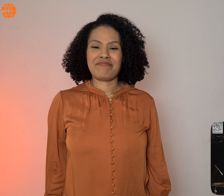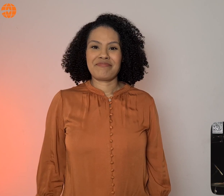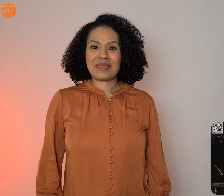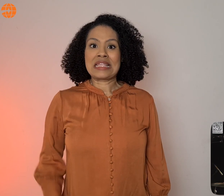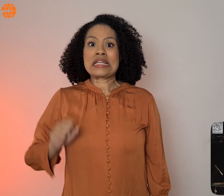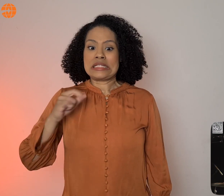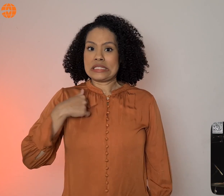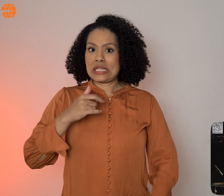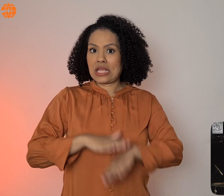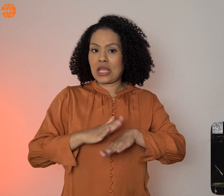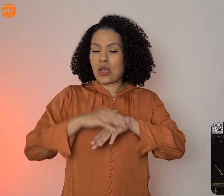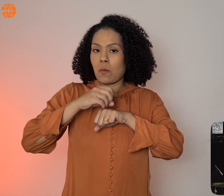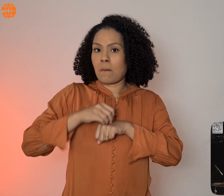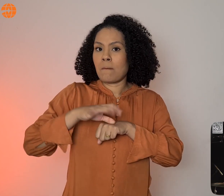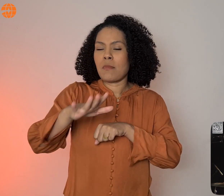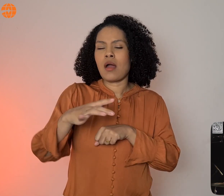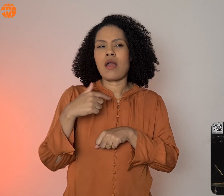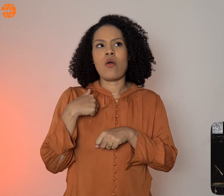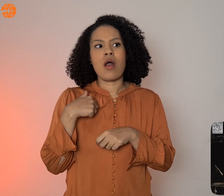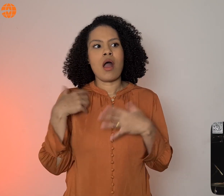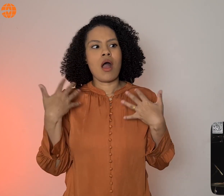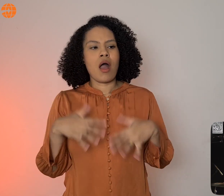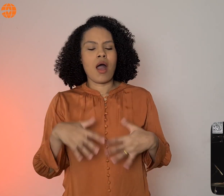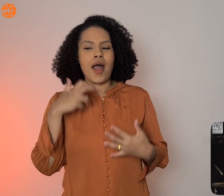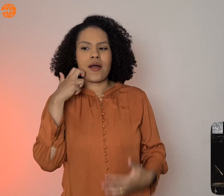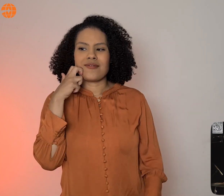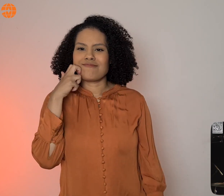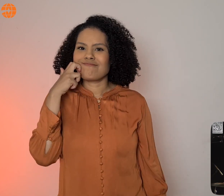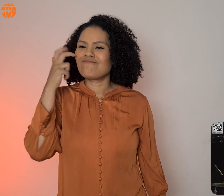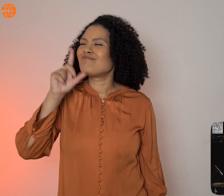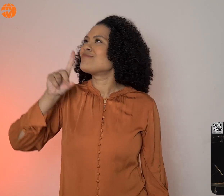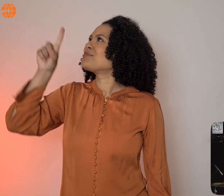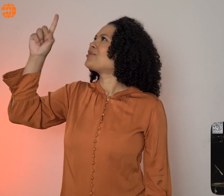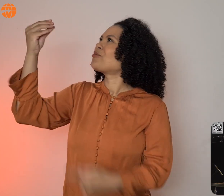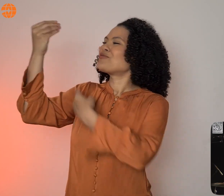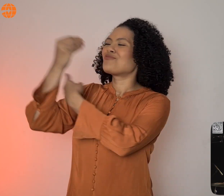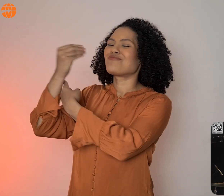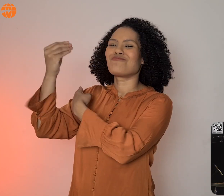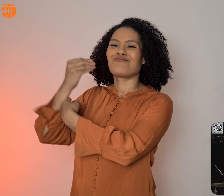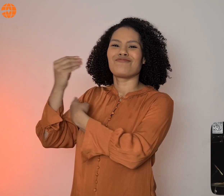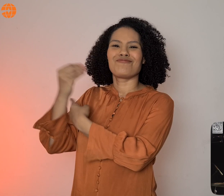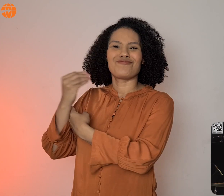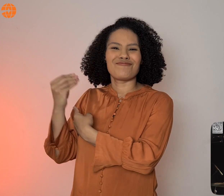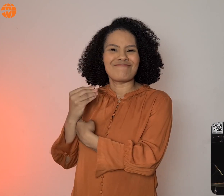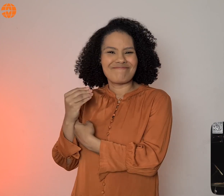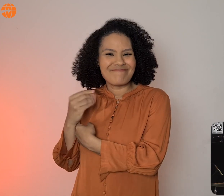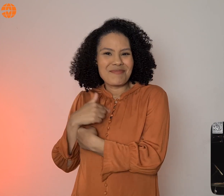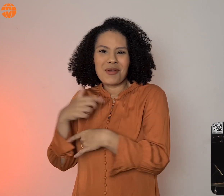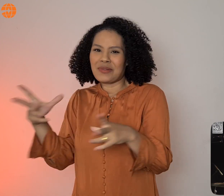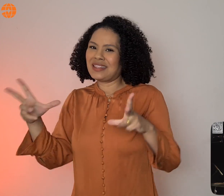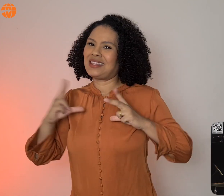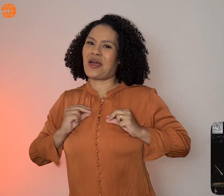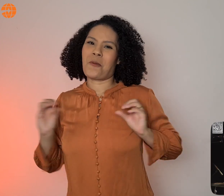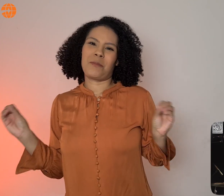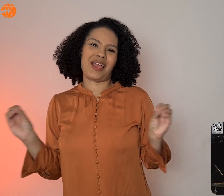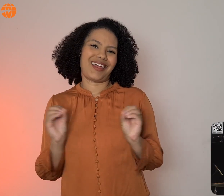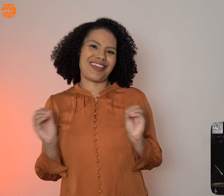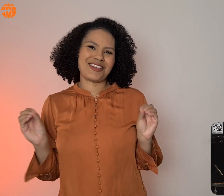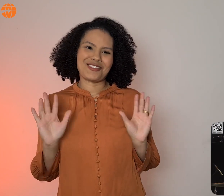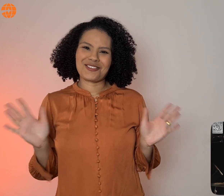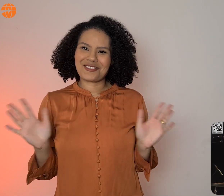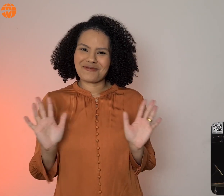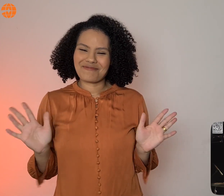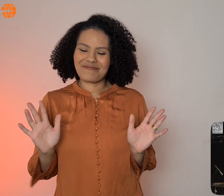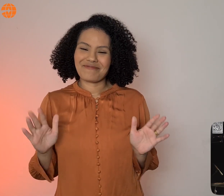envergonhado at how spoiled I truly am, de saber o quão mimado eu sou, how much I don't deserve it, o quanto eu não mereço tudo